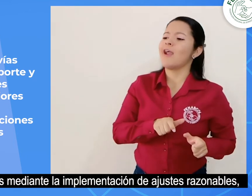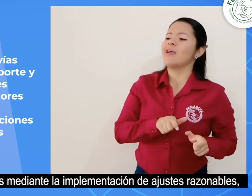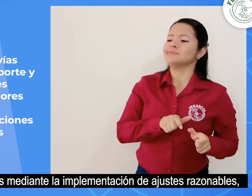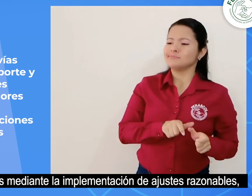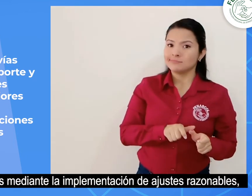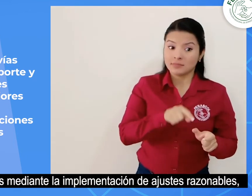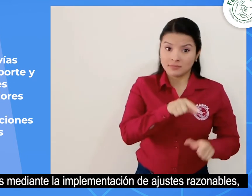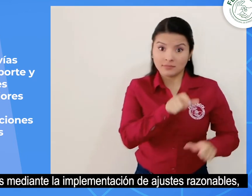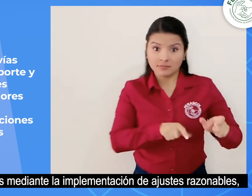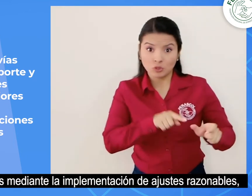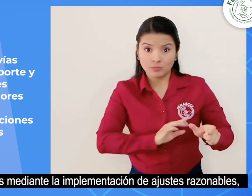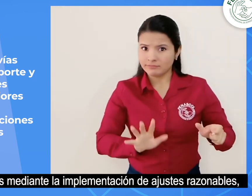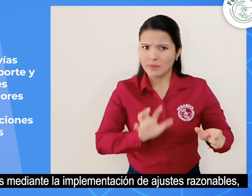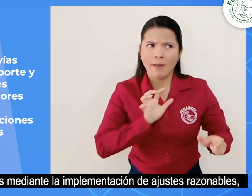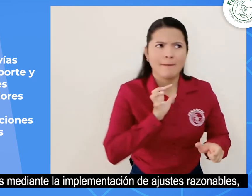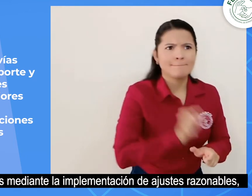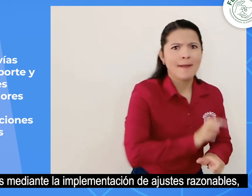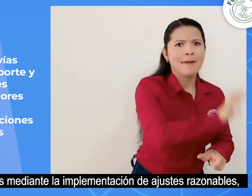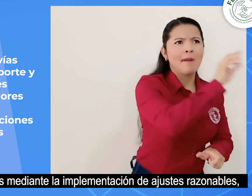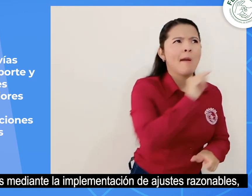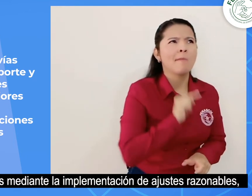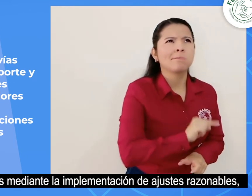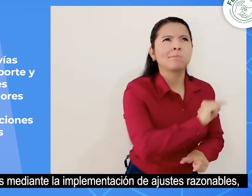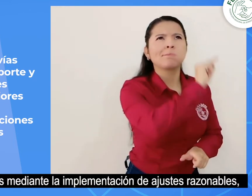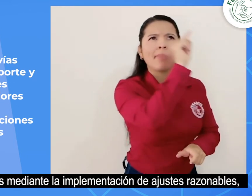Eliminar las barreras mediante la implementación